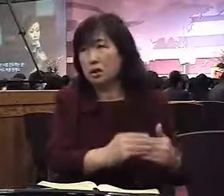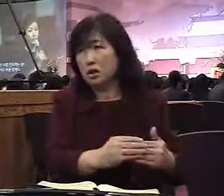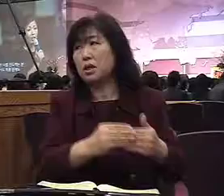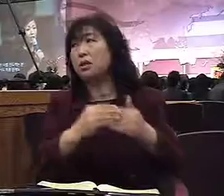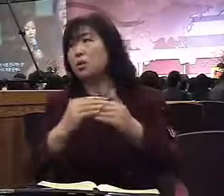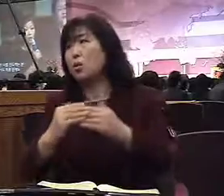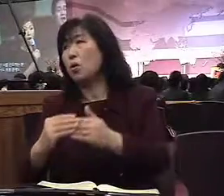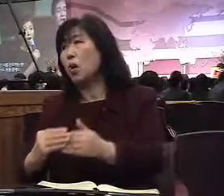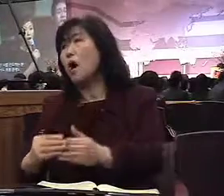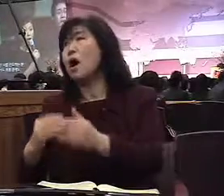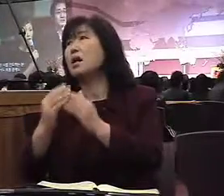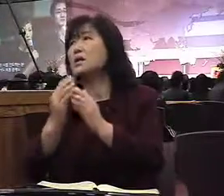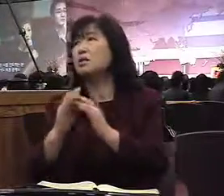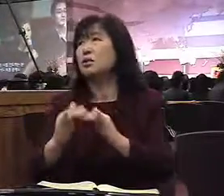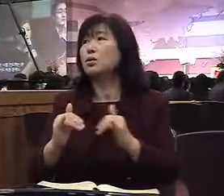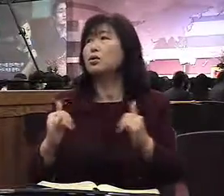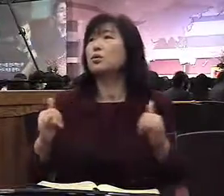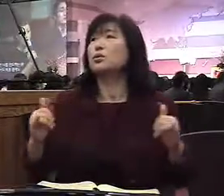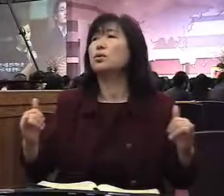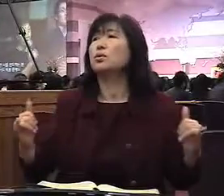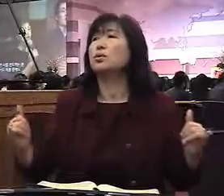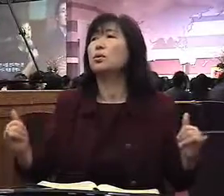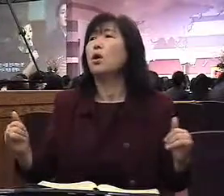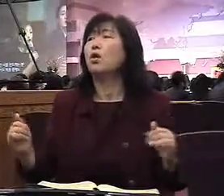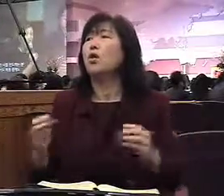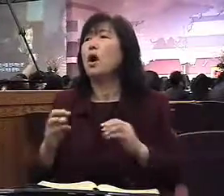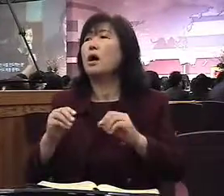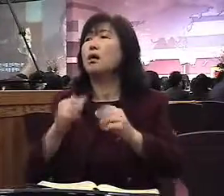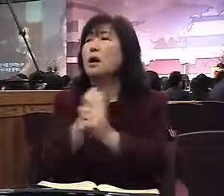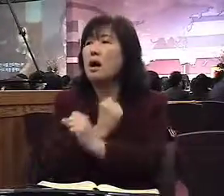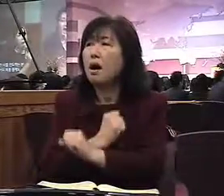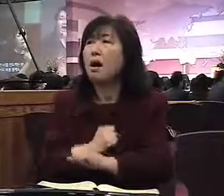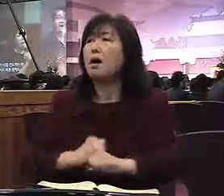너를 인도하는 곳